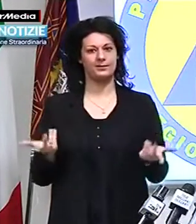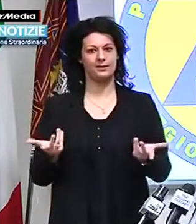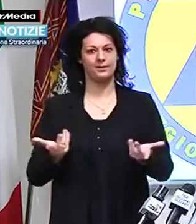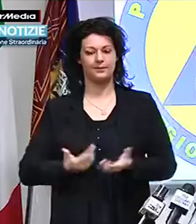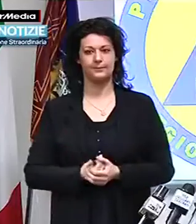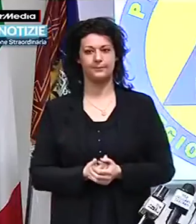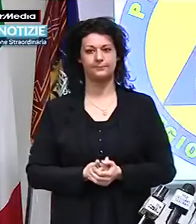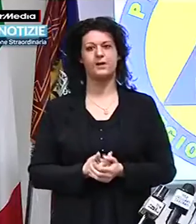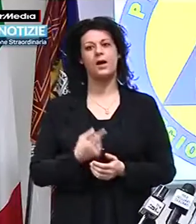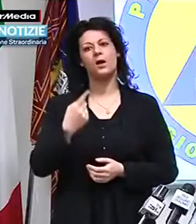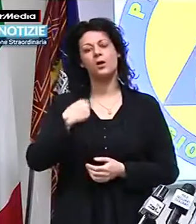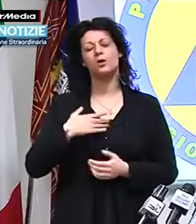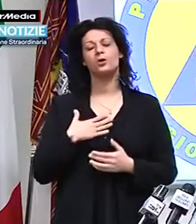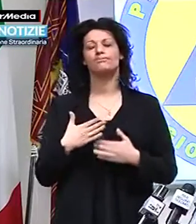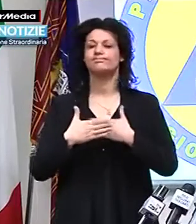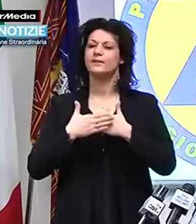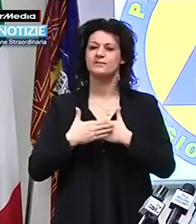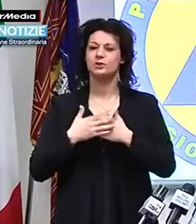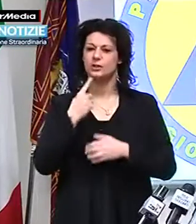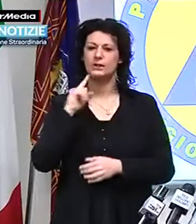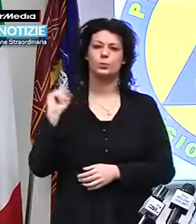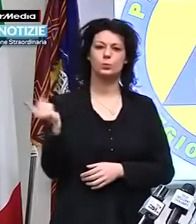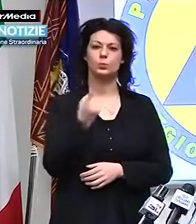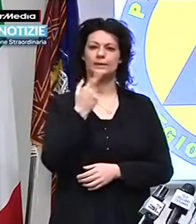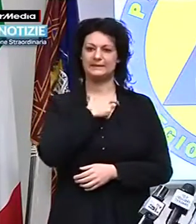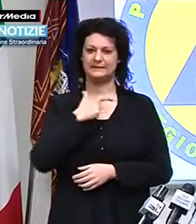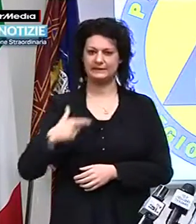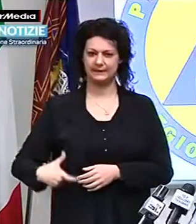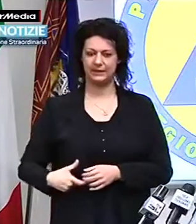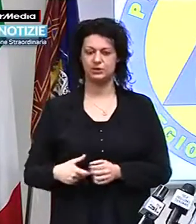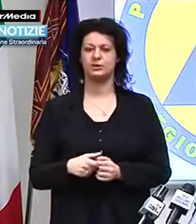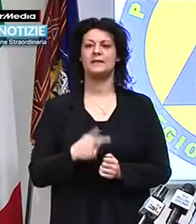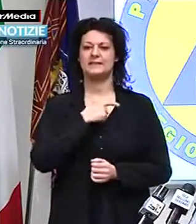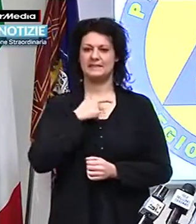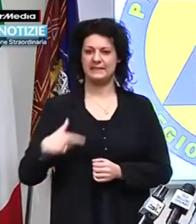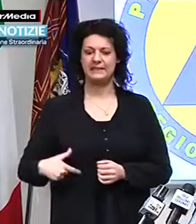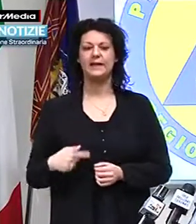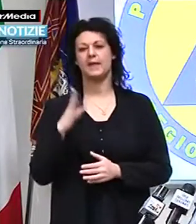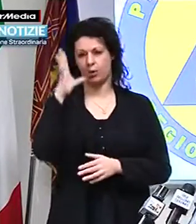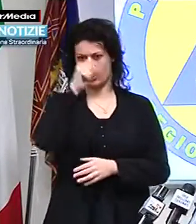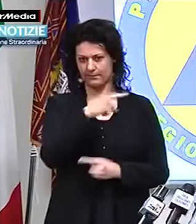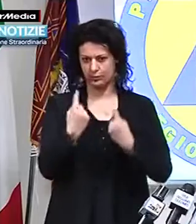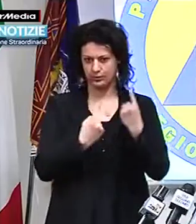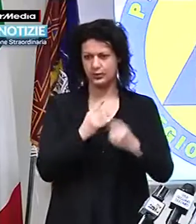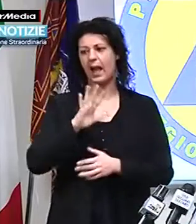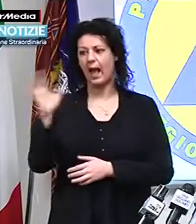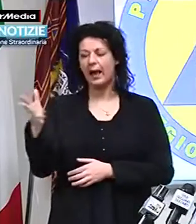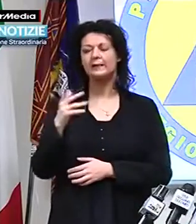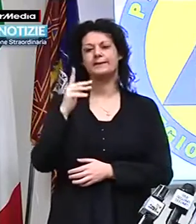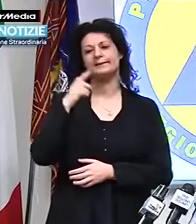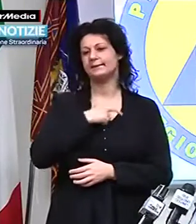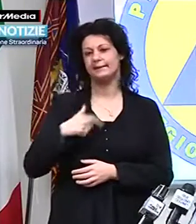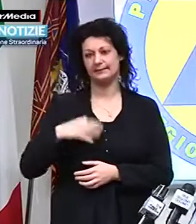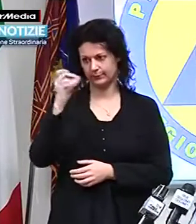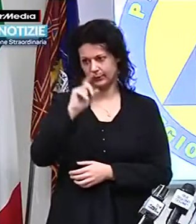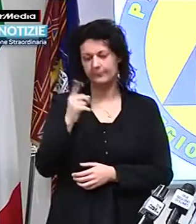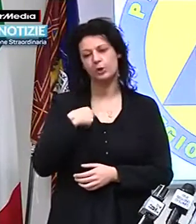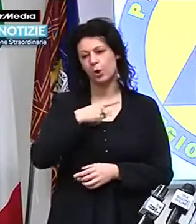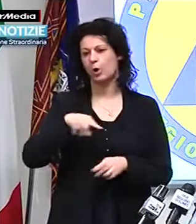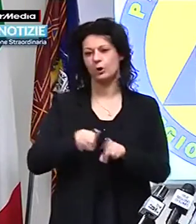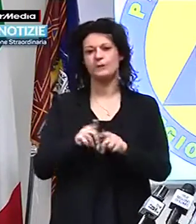mia vicinanza a tutti i sindaci, a quelli che hanno capito e anche a quelli che non hanno capito. Va la mia vicinanza, la nostra vicinanza a tutti i